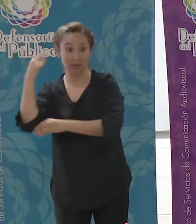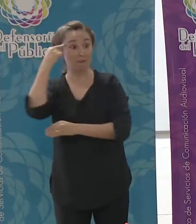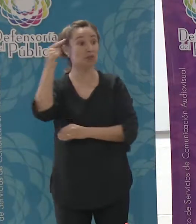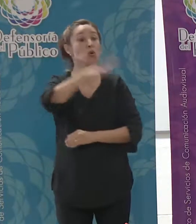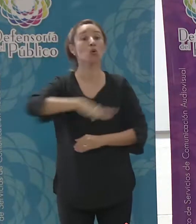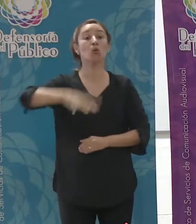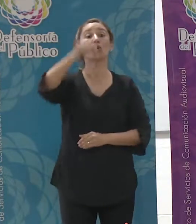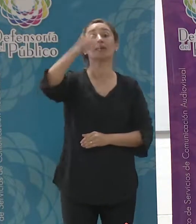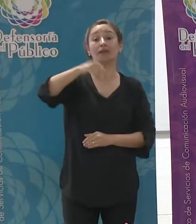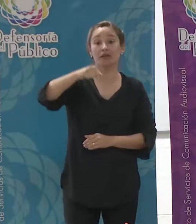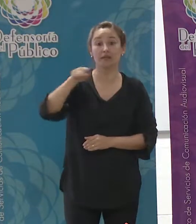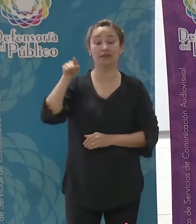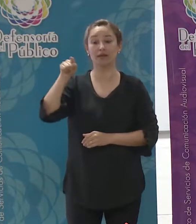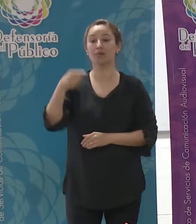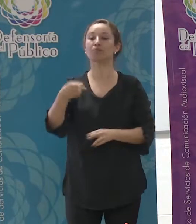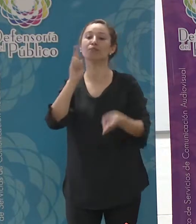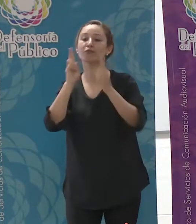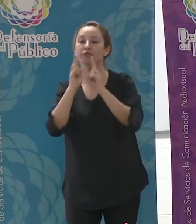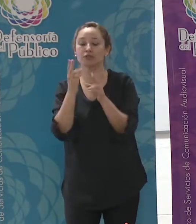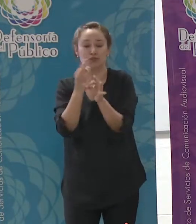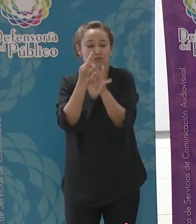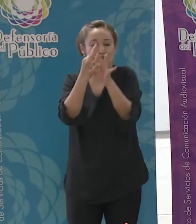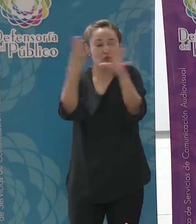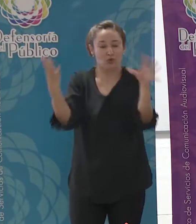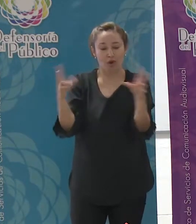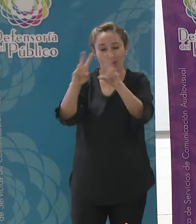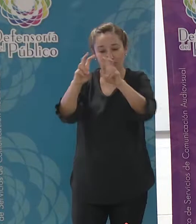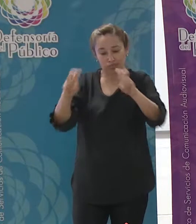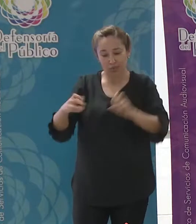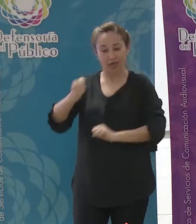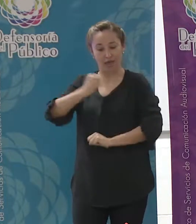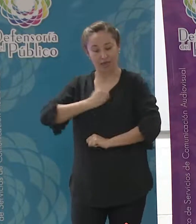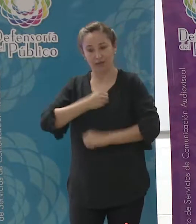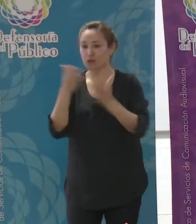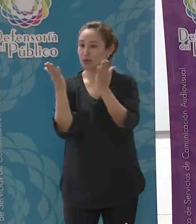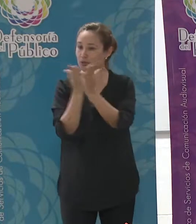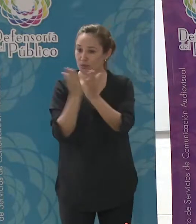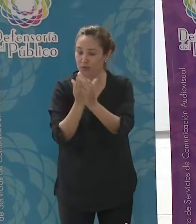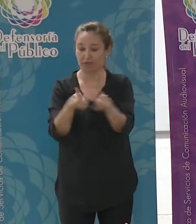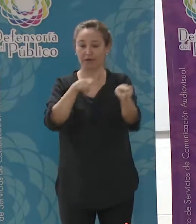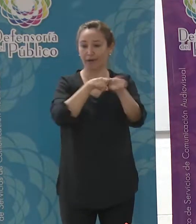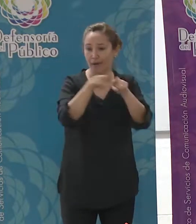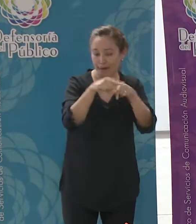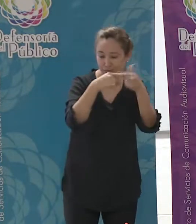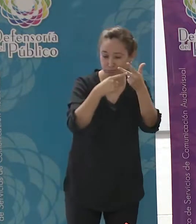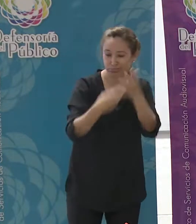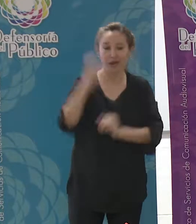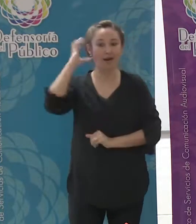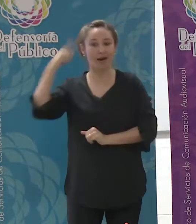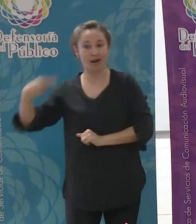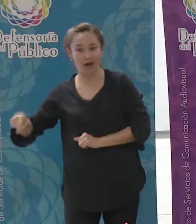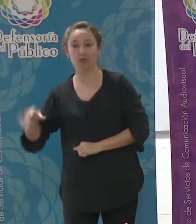nuclea a investigadores docentes e investigadores estudiantes de todas las cátedras de radio de